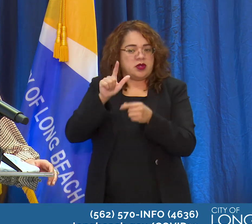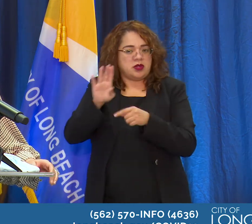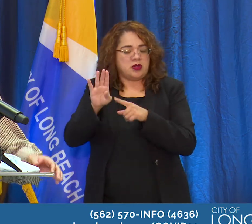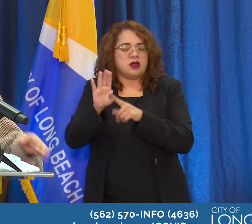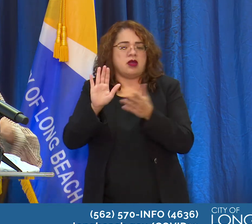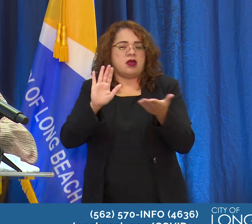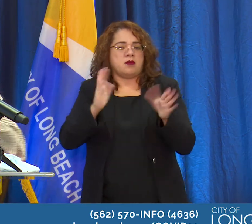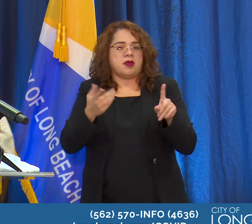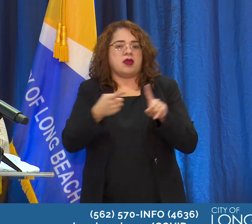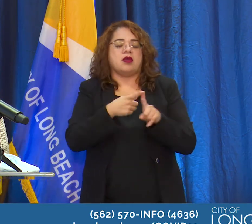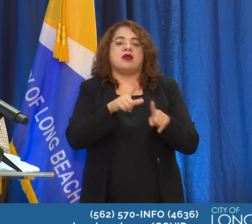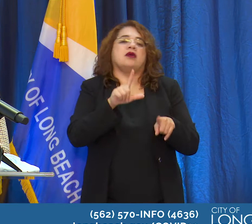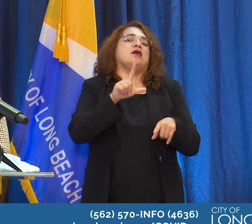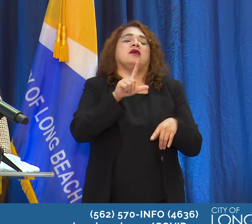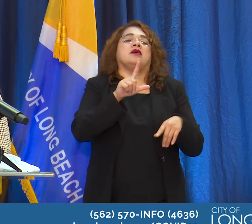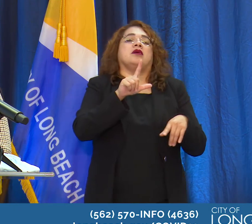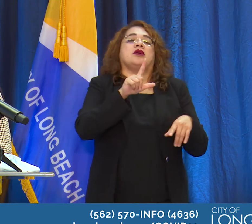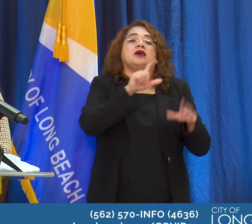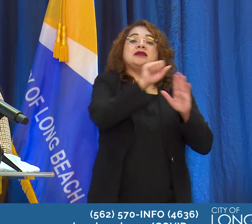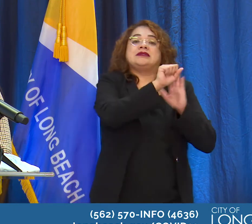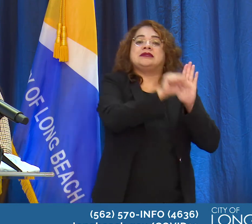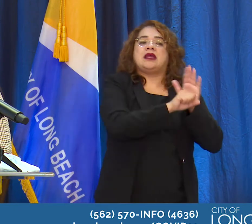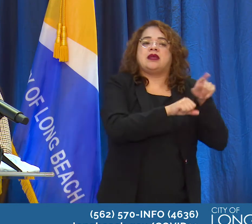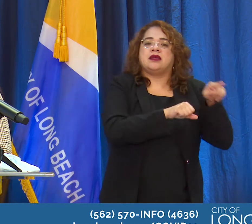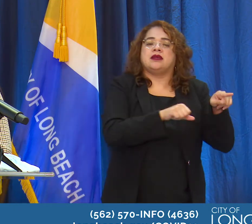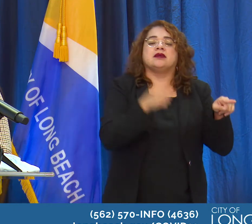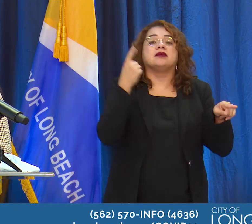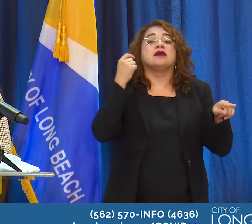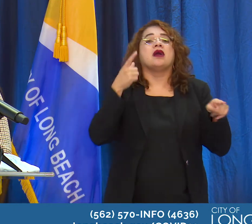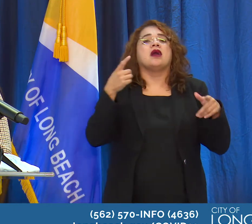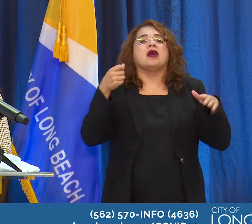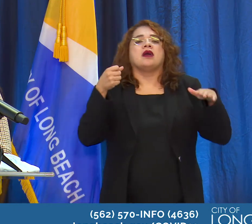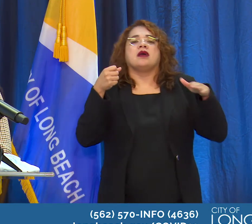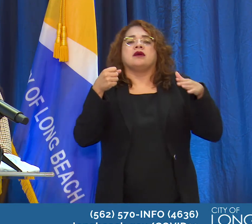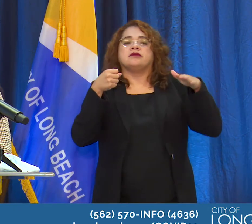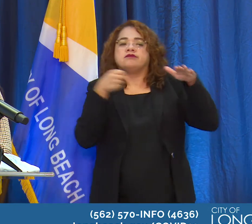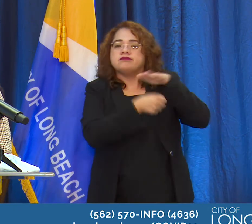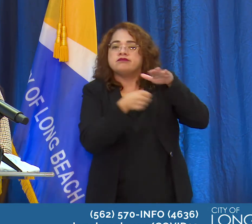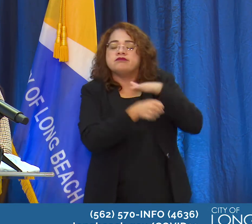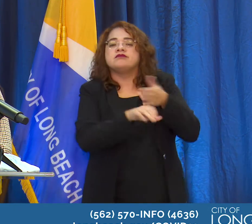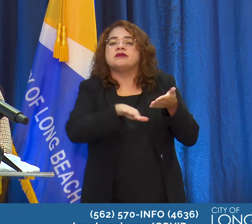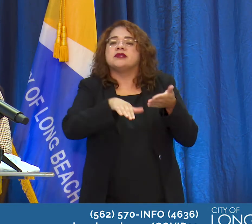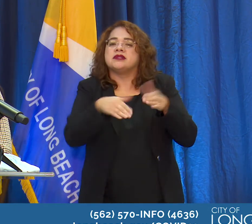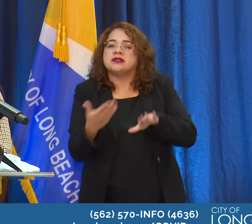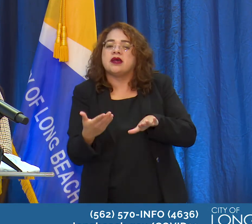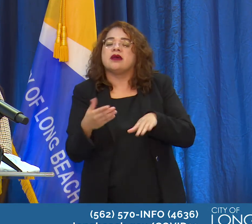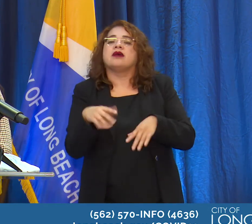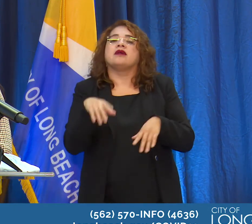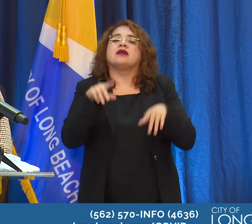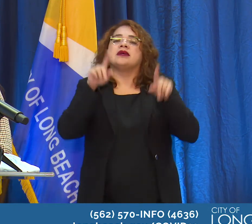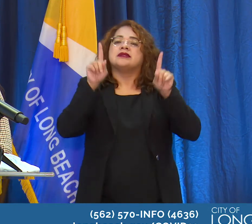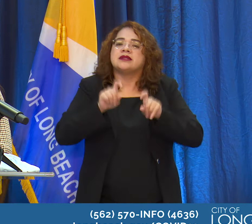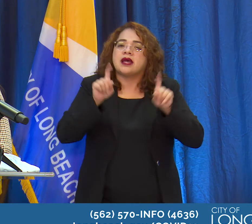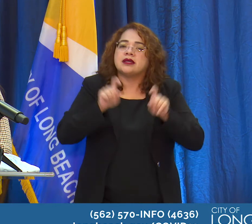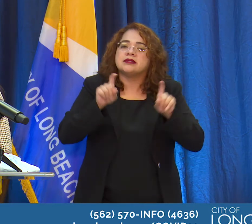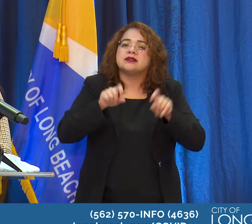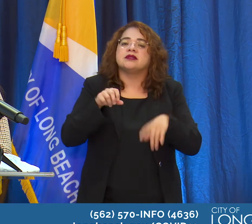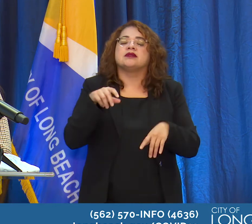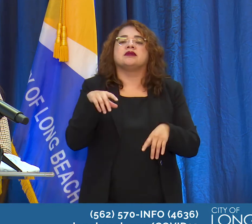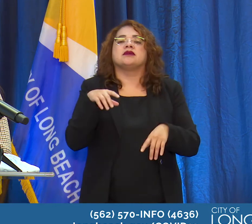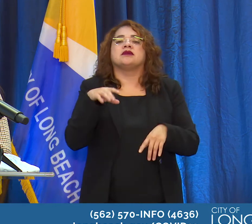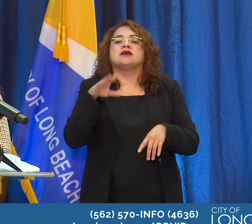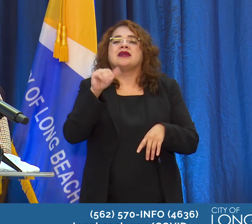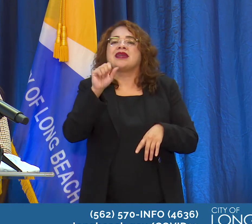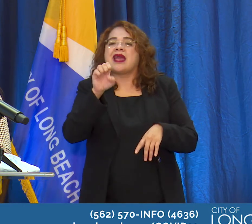los datos más recientes disponibles sobre casos, hospitalizaciones, muertes y pruebas. Quiero recordarles